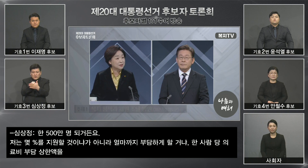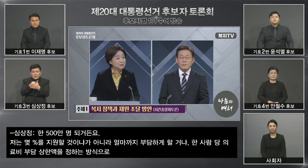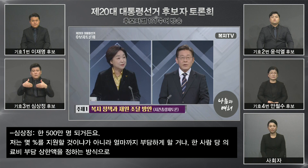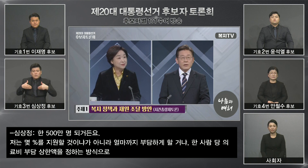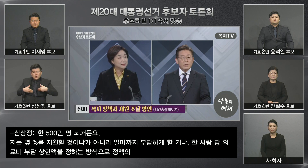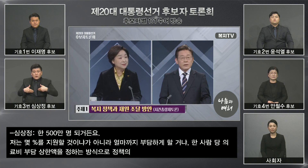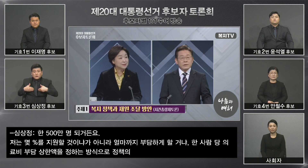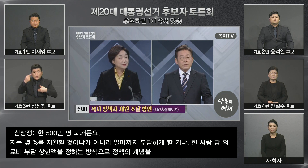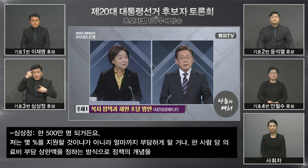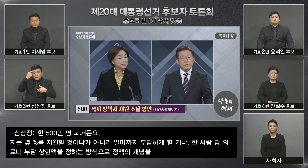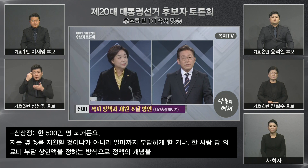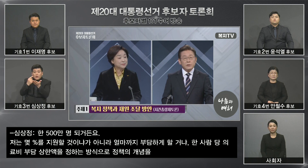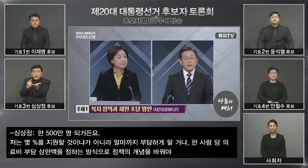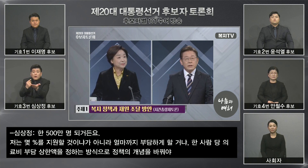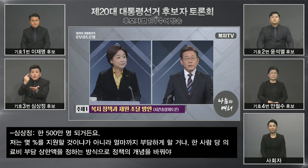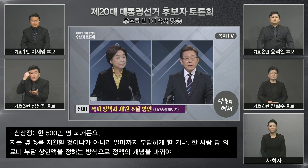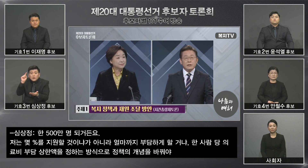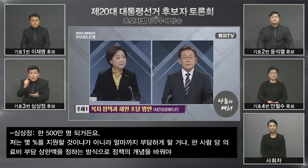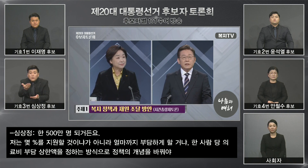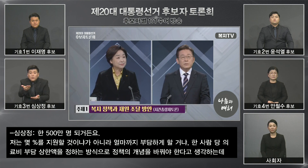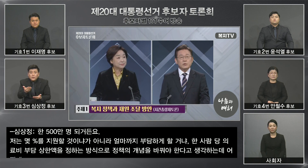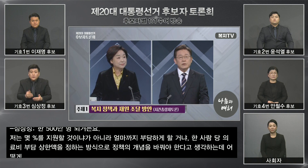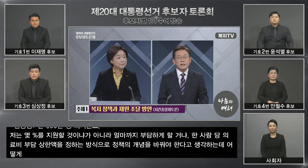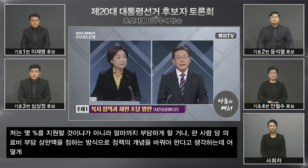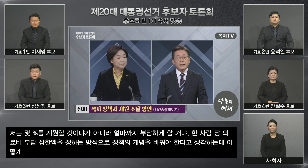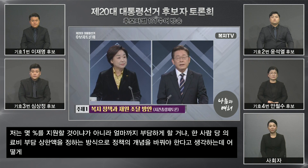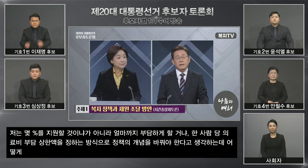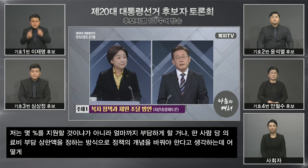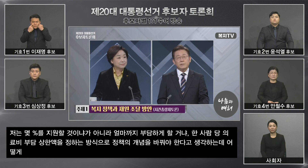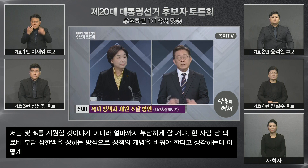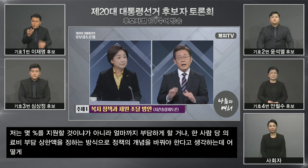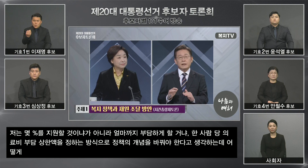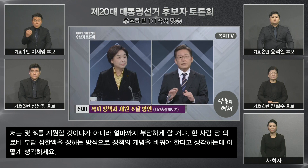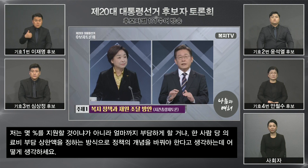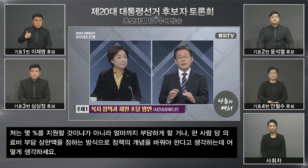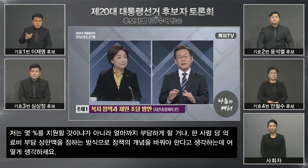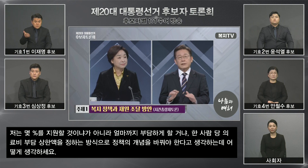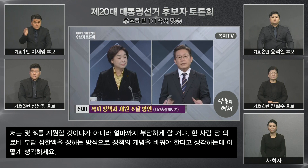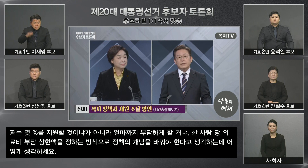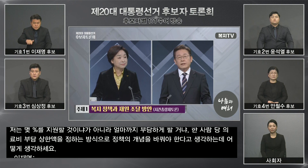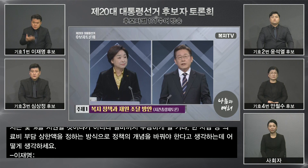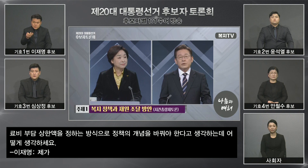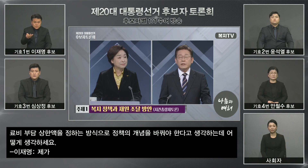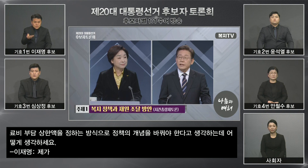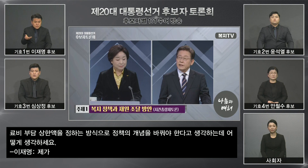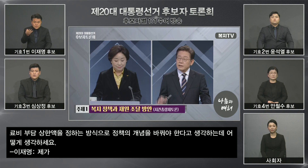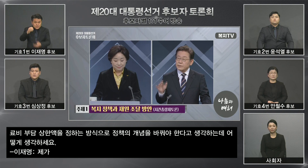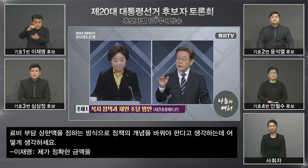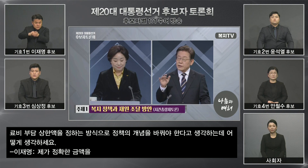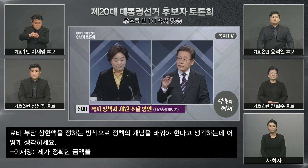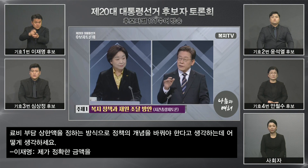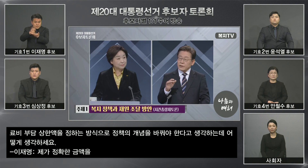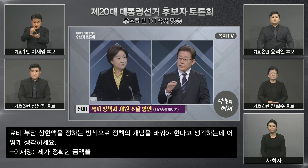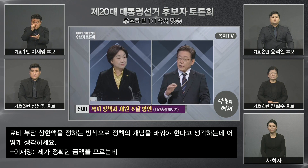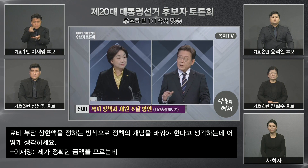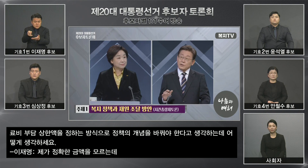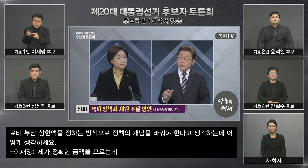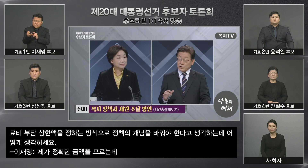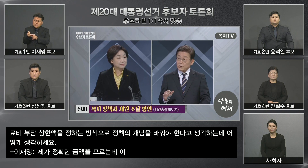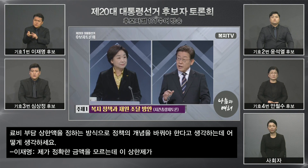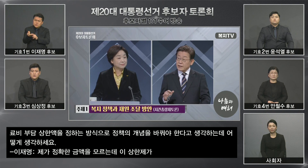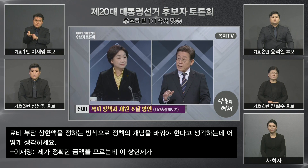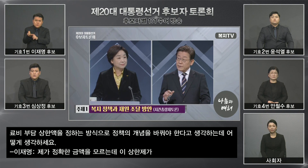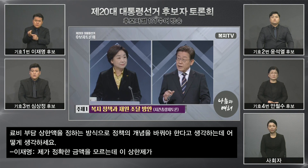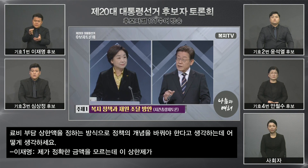어떻게 생각하세요? 지금도 제가 정확한 금액은 모르는데 이미 상한제가 시행되고 있는데 그 금액을